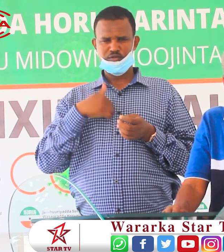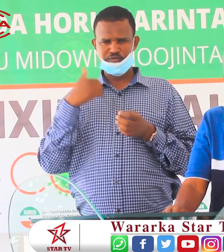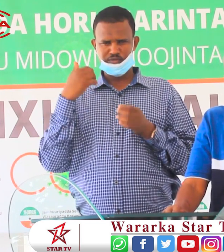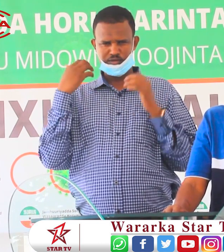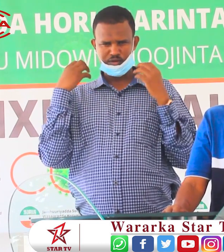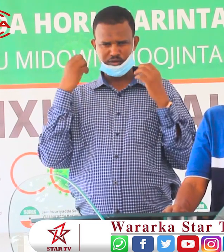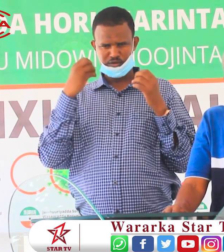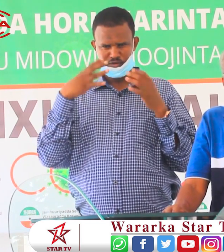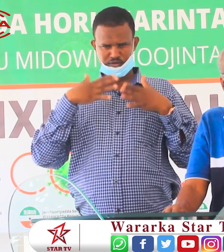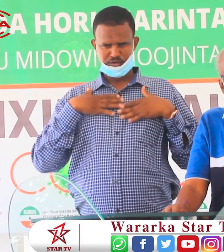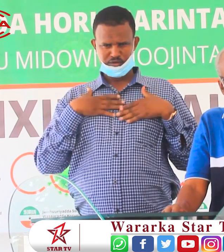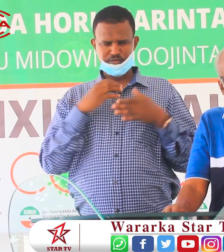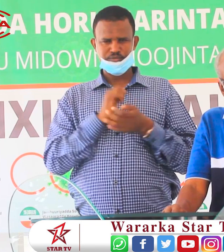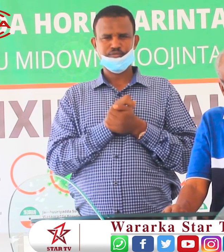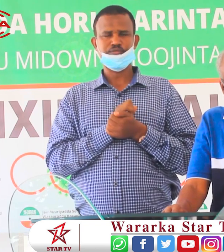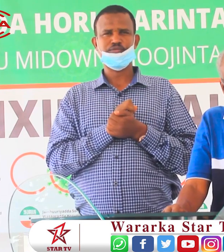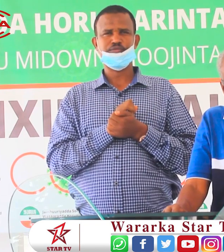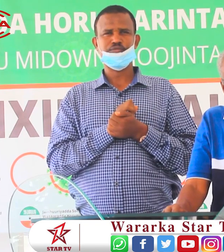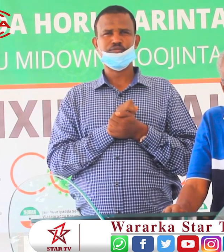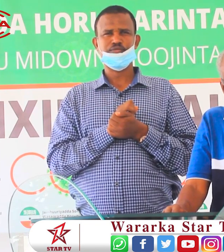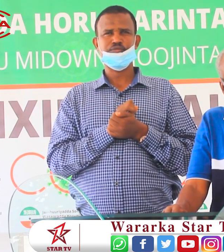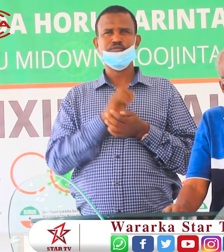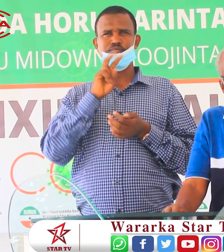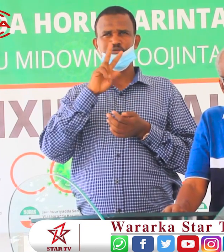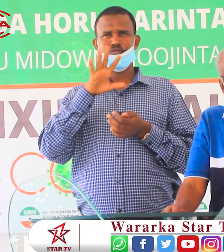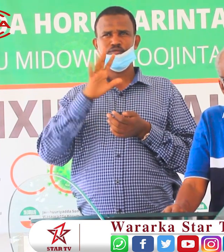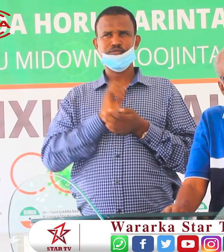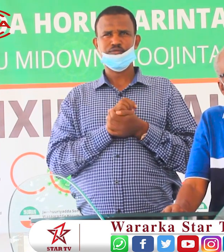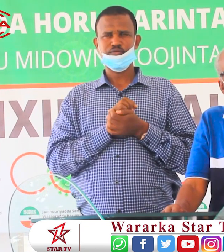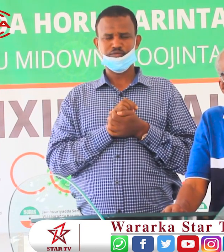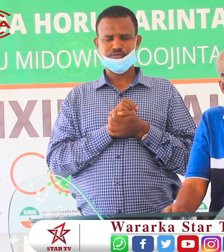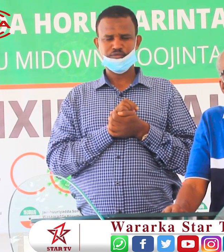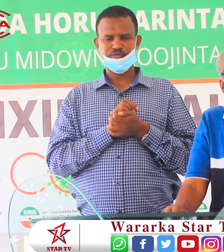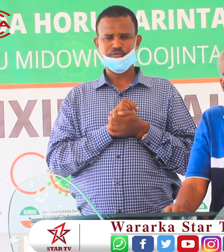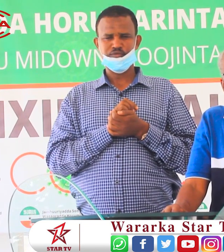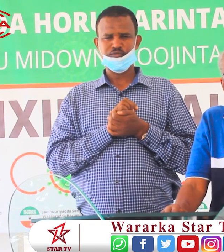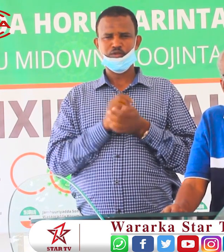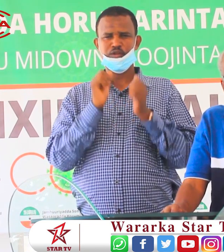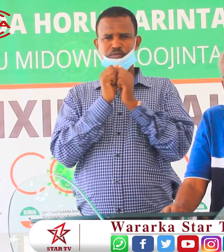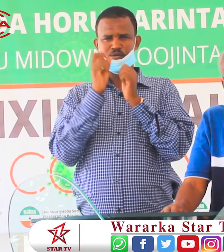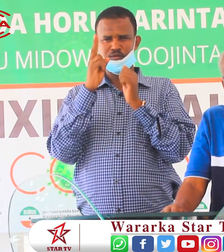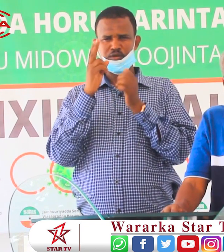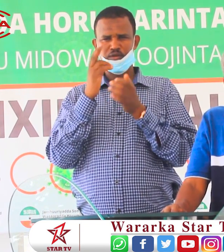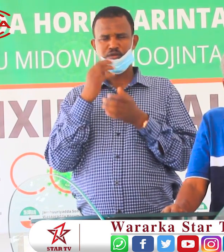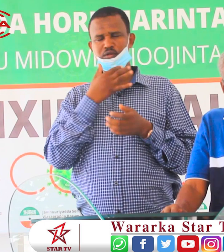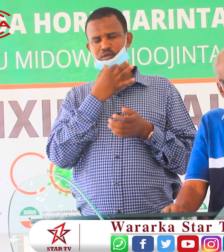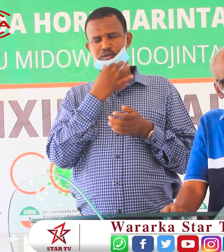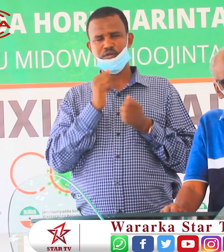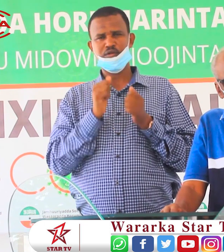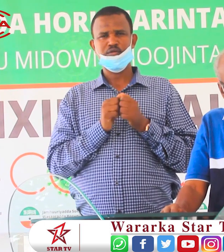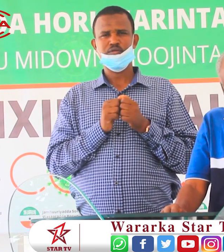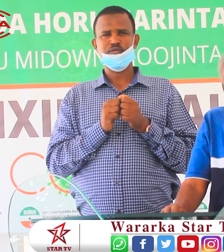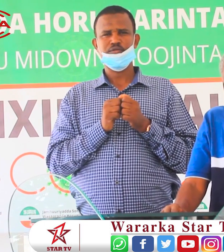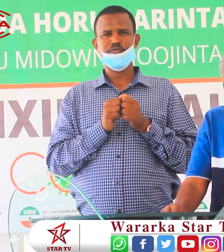noqotay hadaba 25 ka cudurka laga helay 12 waa rag